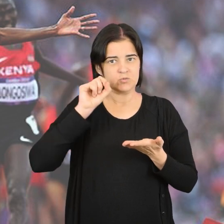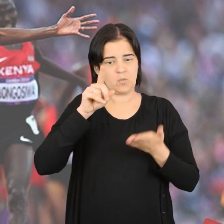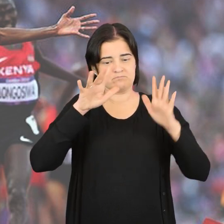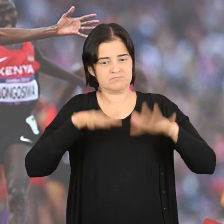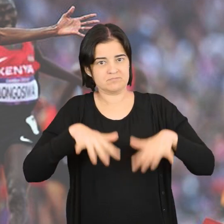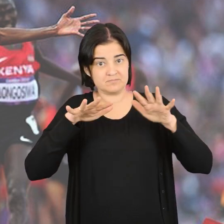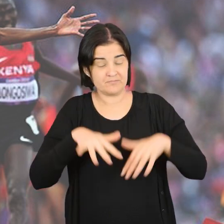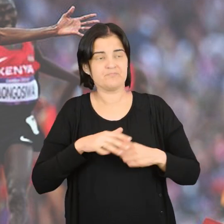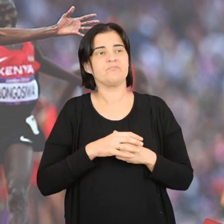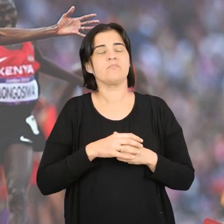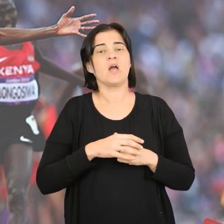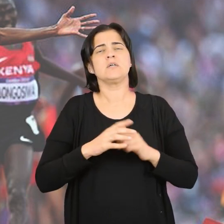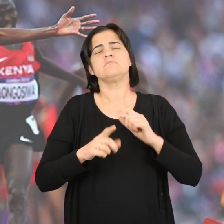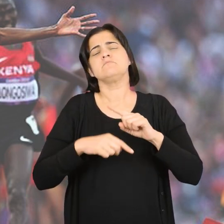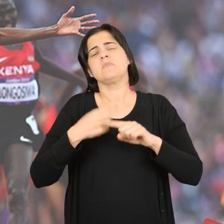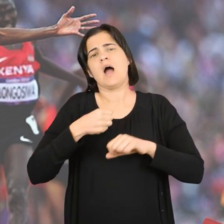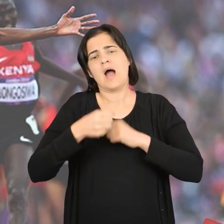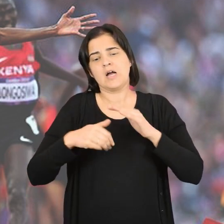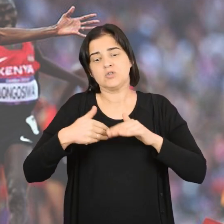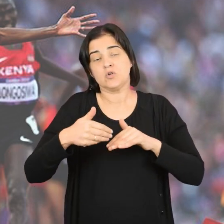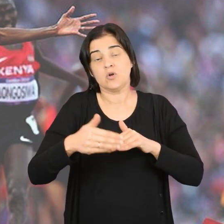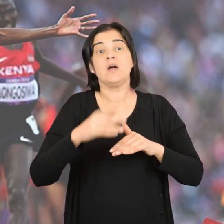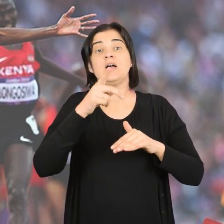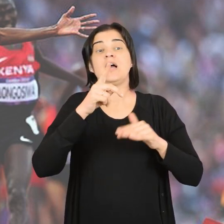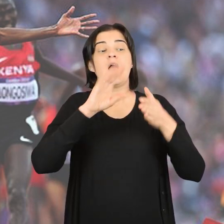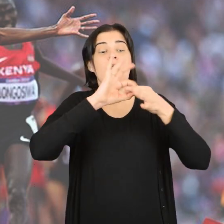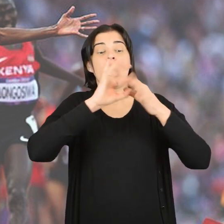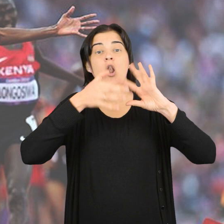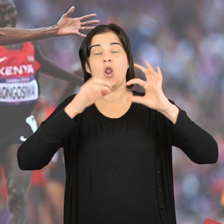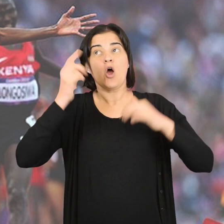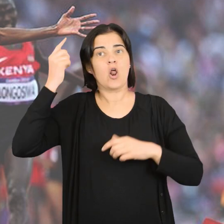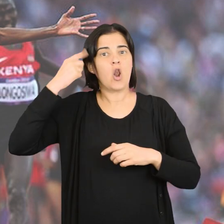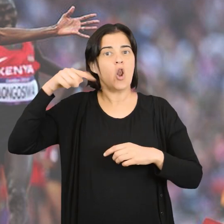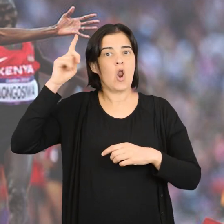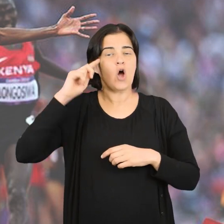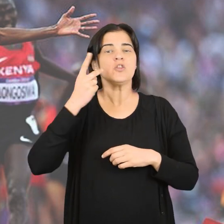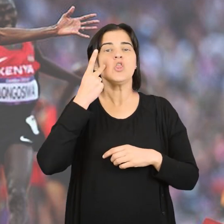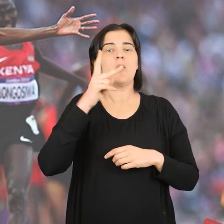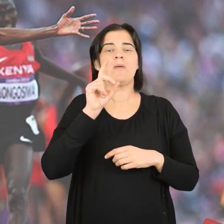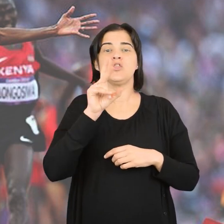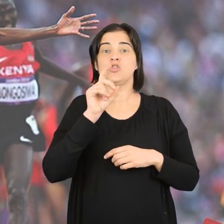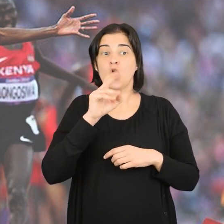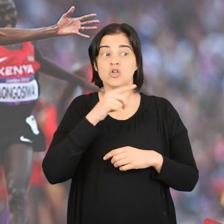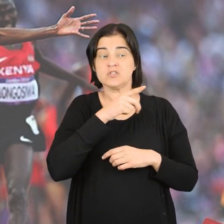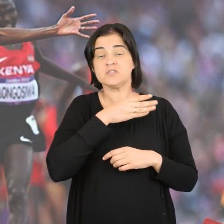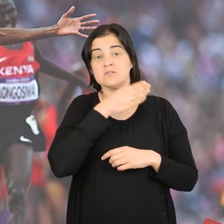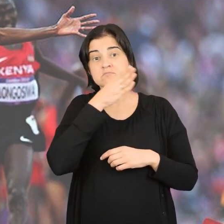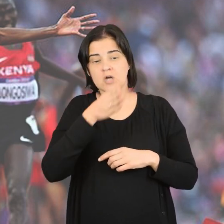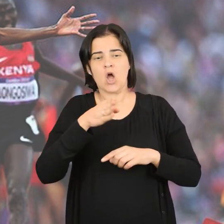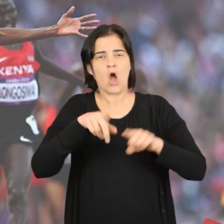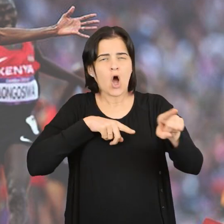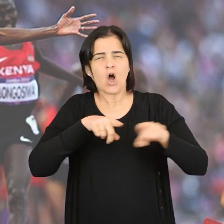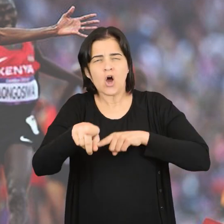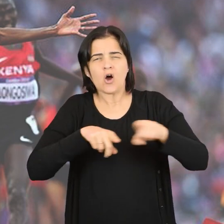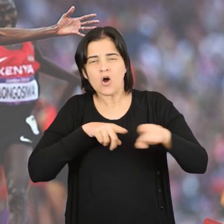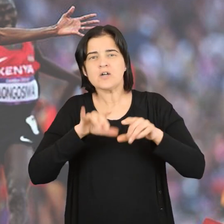como Ciudadano británico con el tiempo llega a los Juegos Olímpicos de Londres